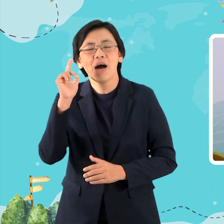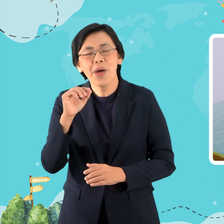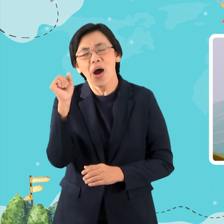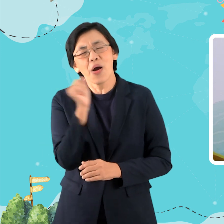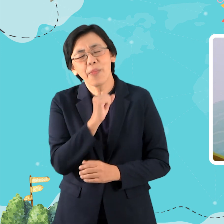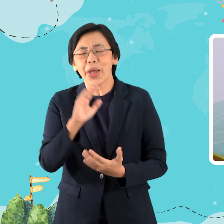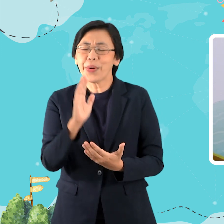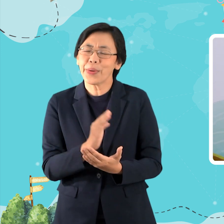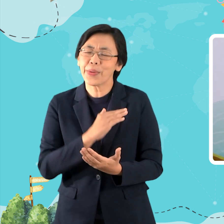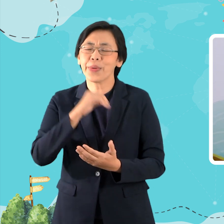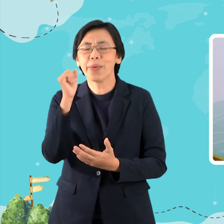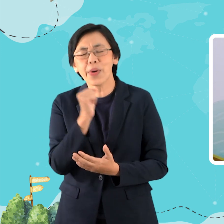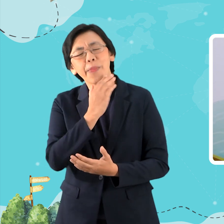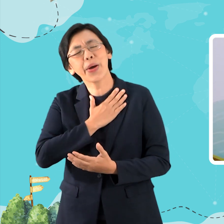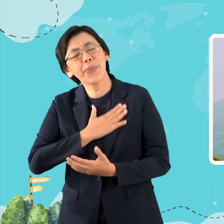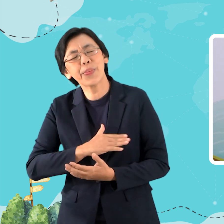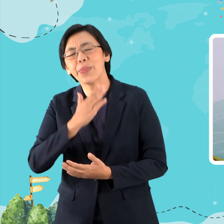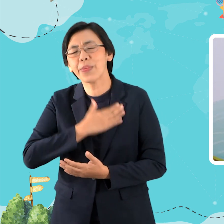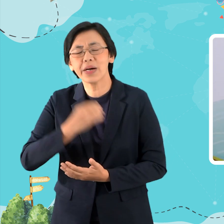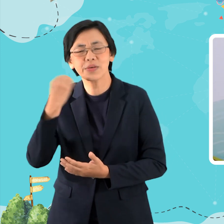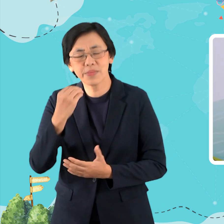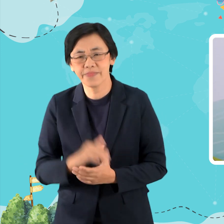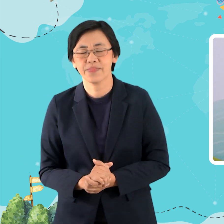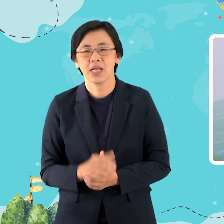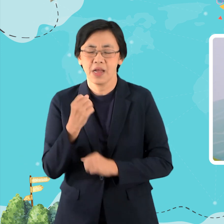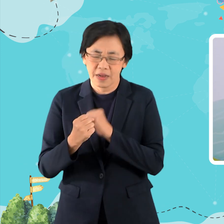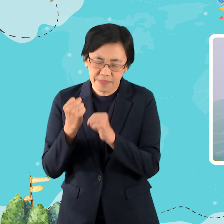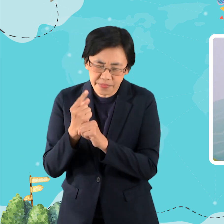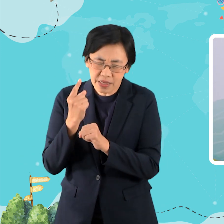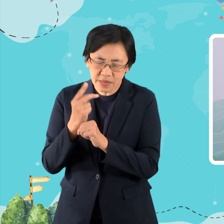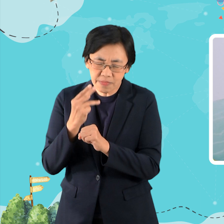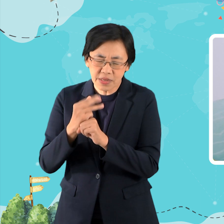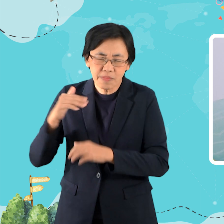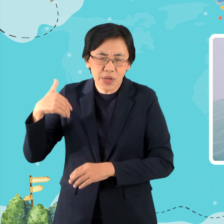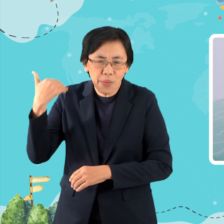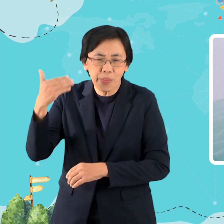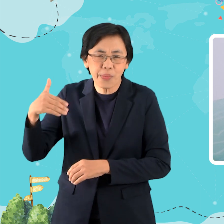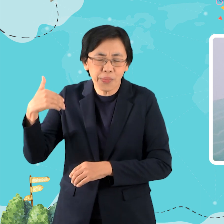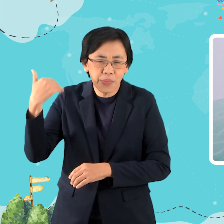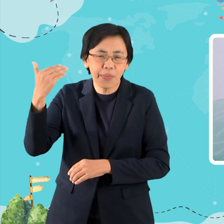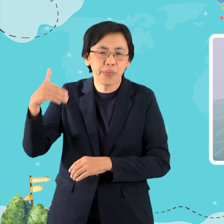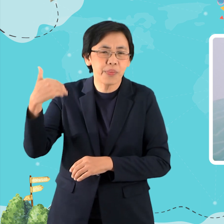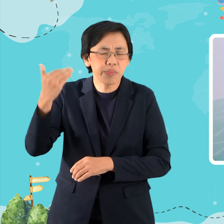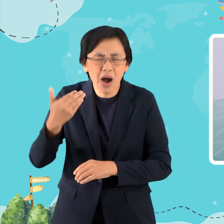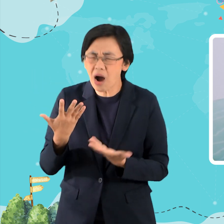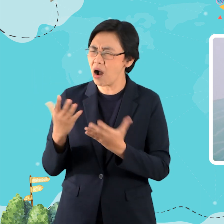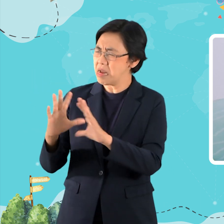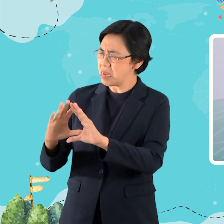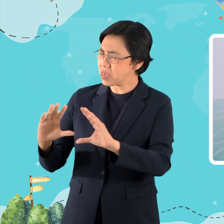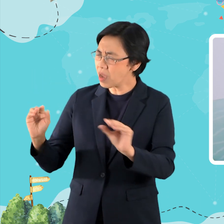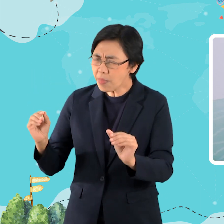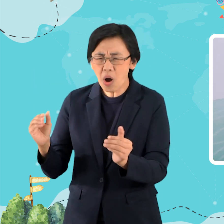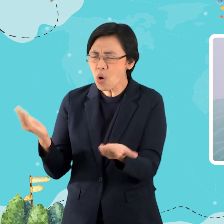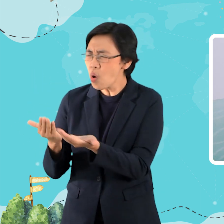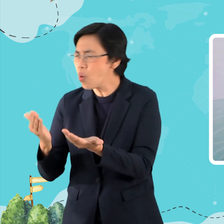พลงของลูกปลอบใจตัวเองหลายปีผ่านไปนางยังคงไม่มีข่าวคราวจาก